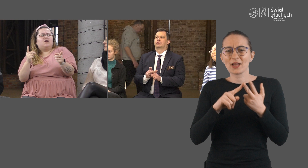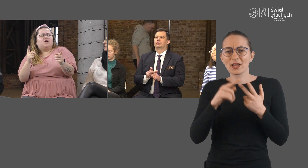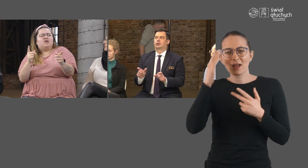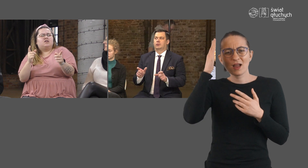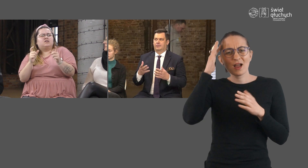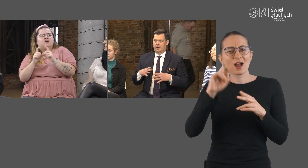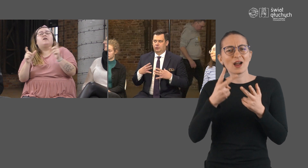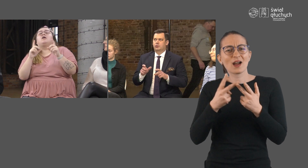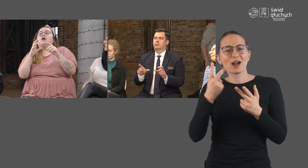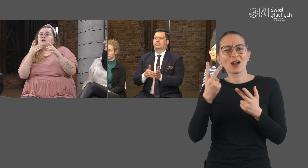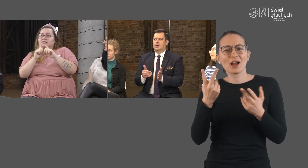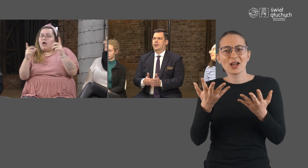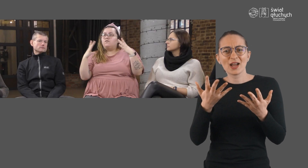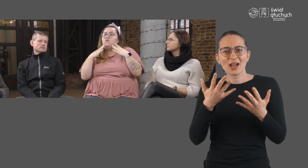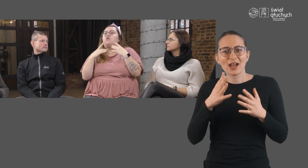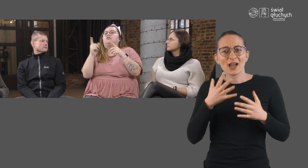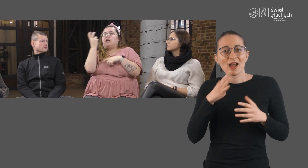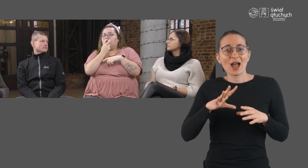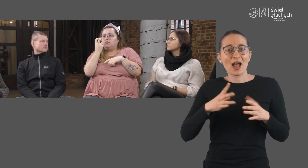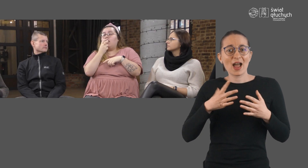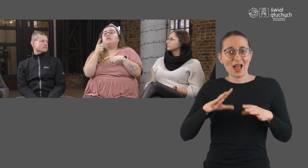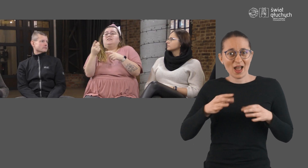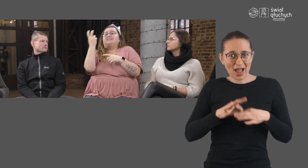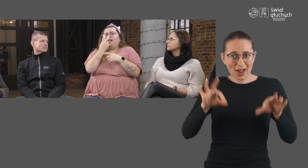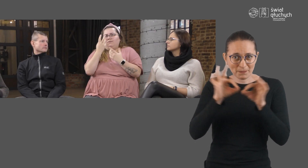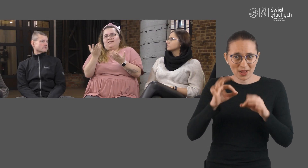pytanie, wiedza? Czy warto, czy potrzeba?